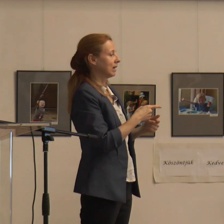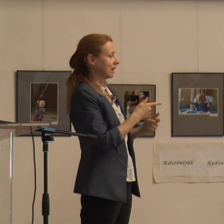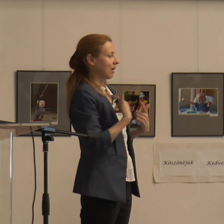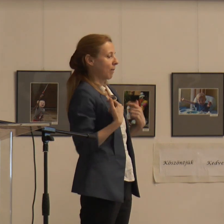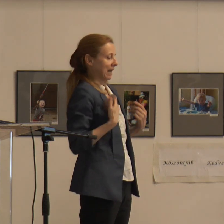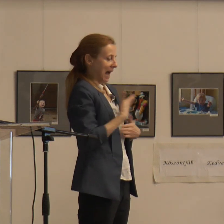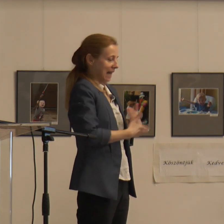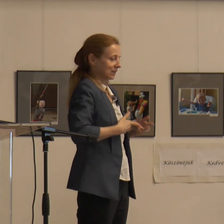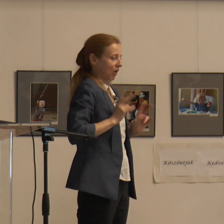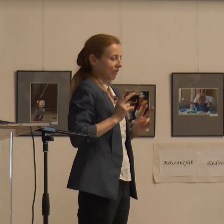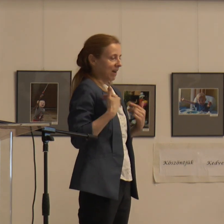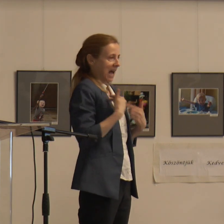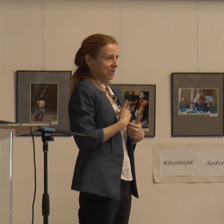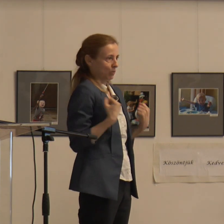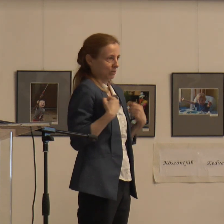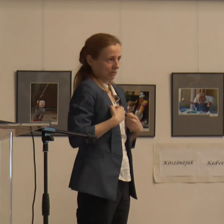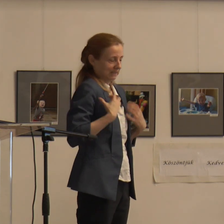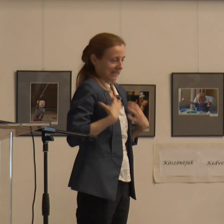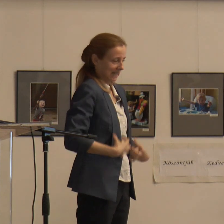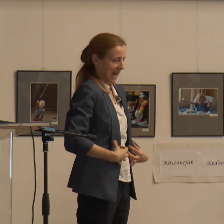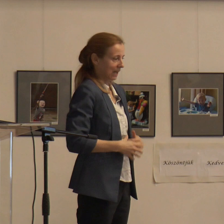átalfázott írájukat.